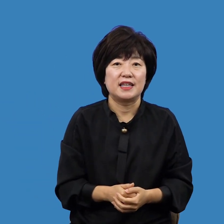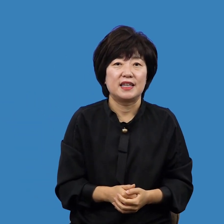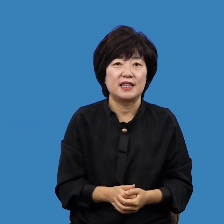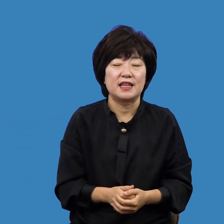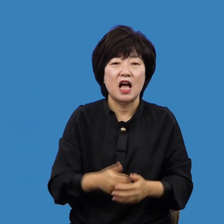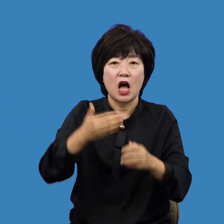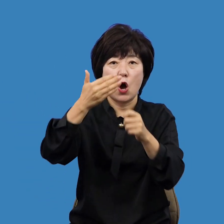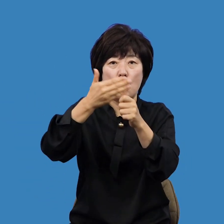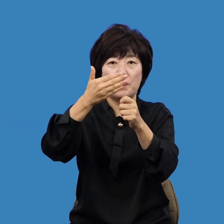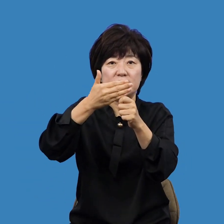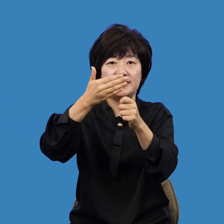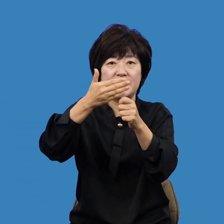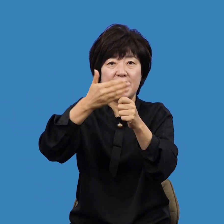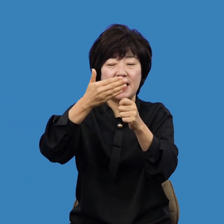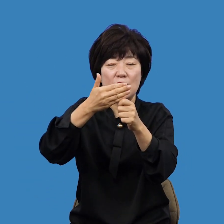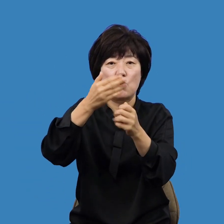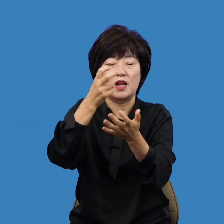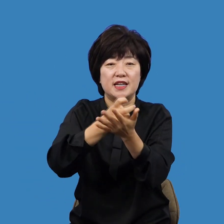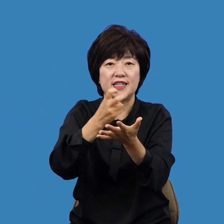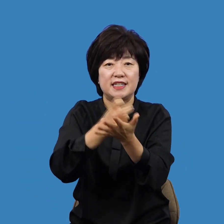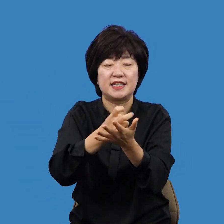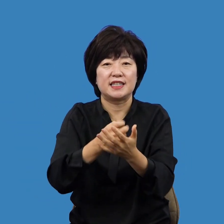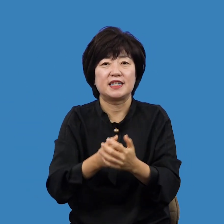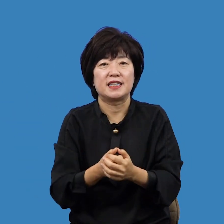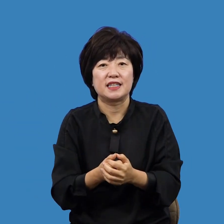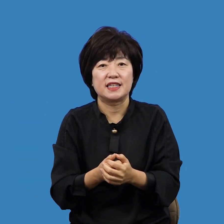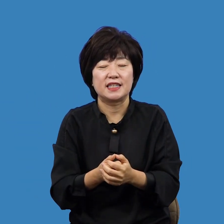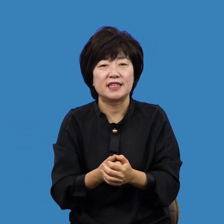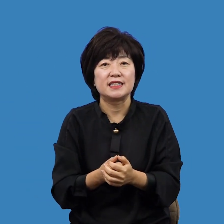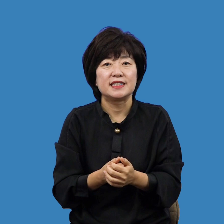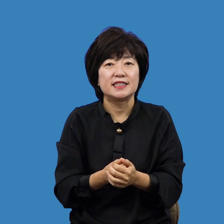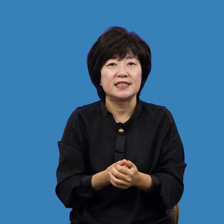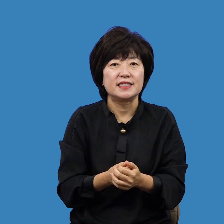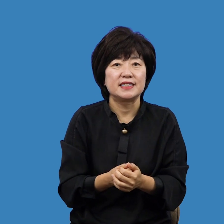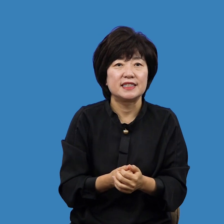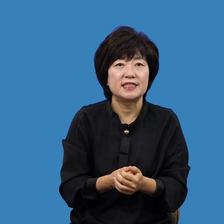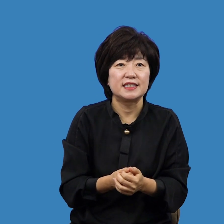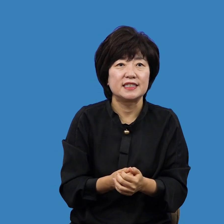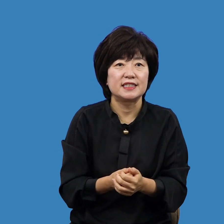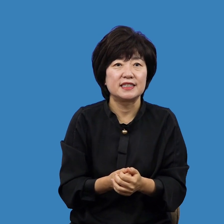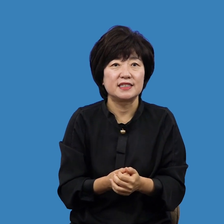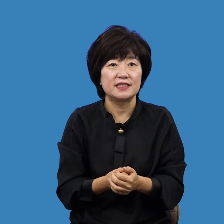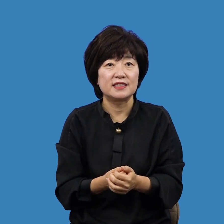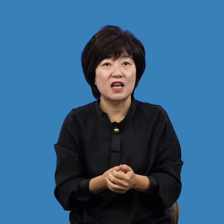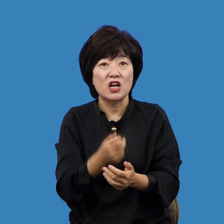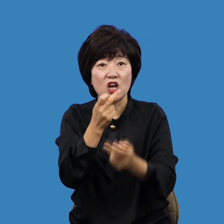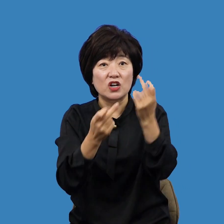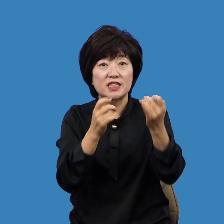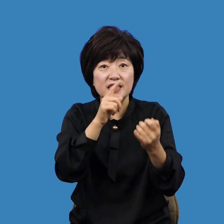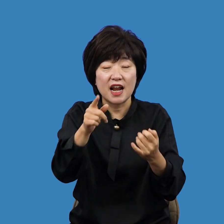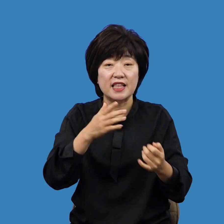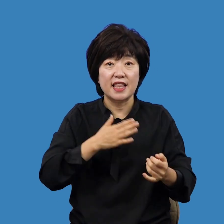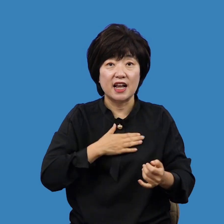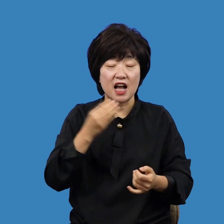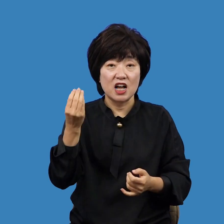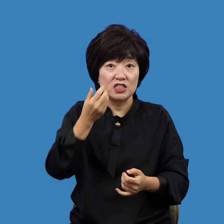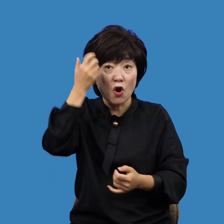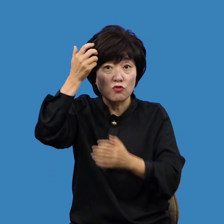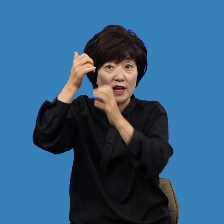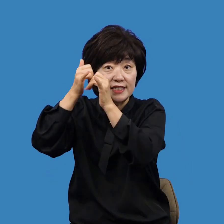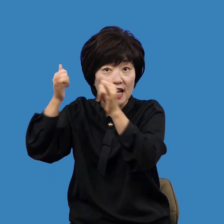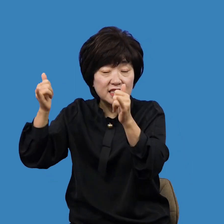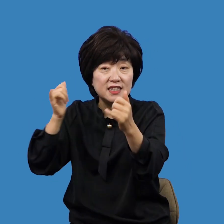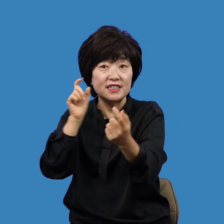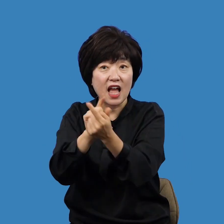자, 아홉 번째 원리. 우리 다음 구절 봅시다. 시작. 내가 신령한 자들을 대함과